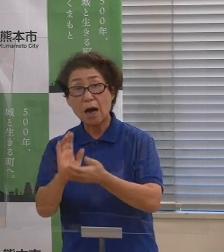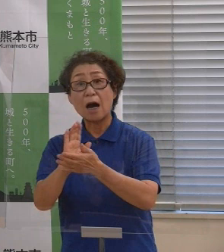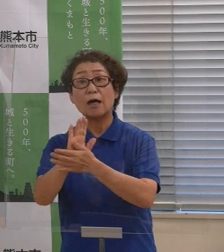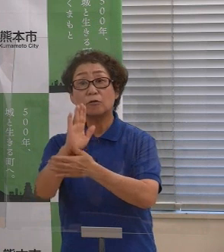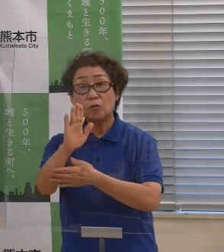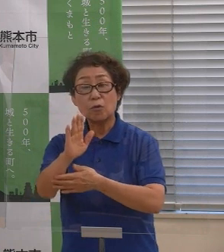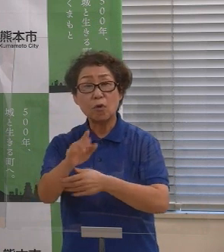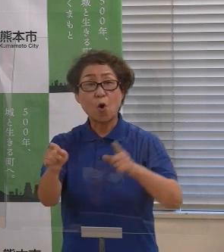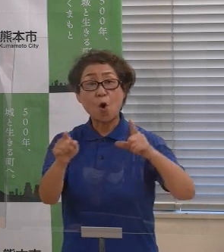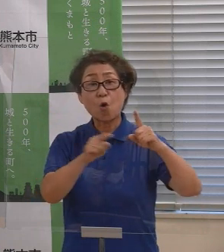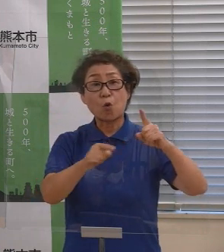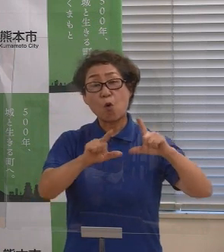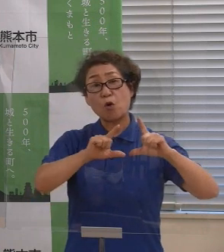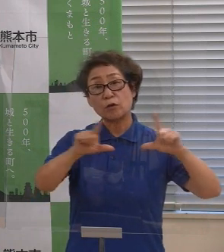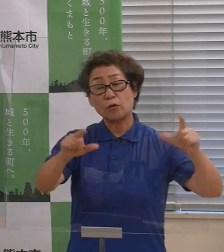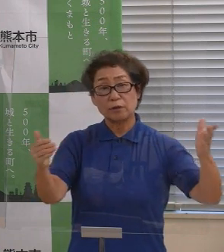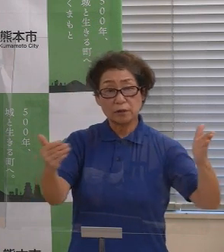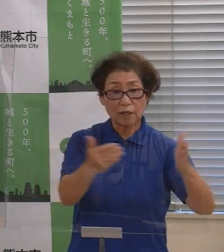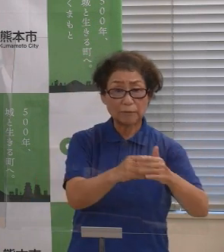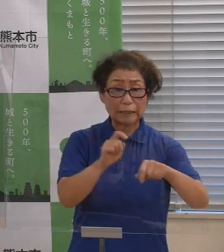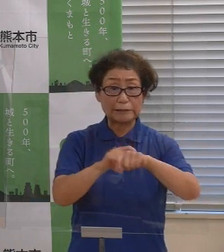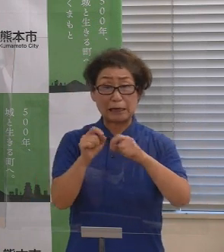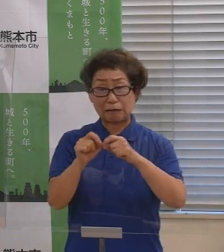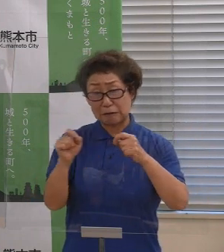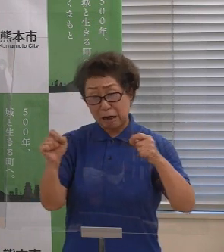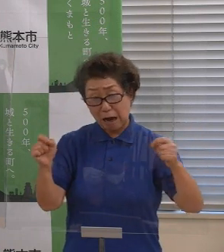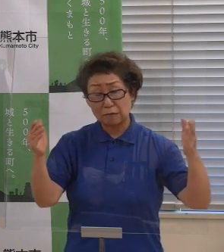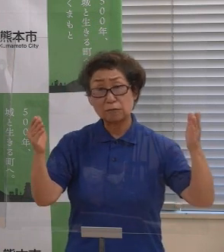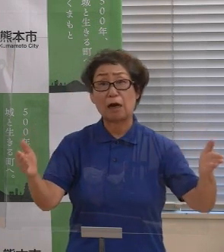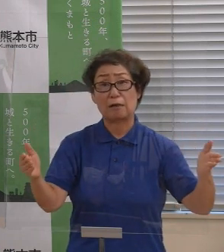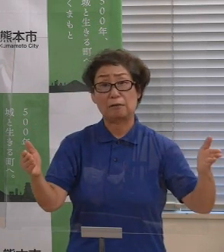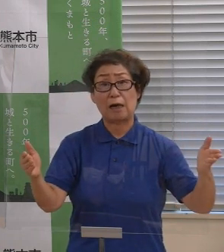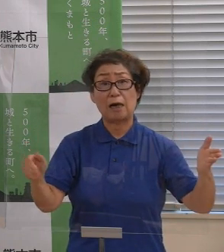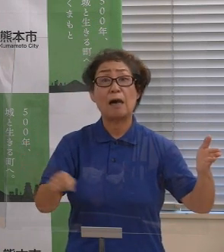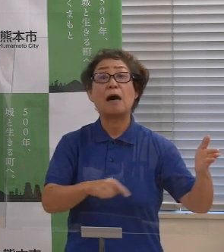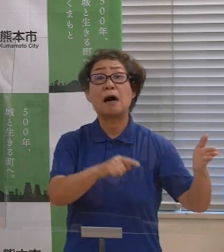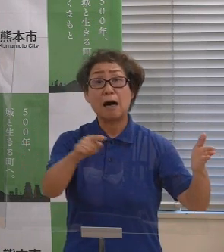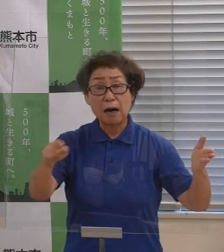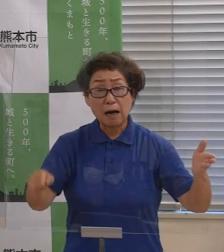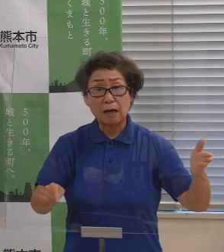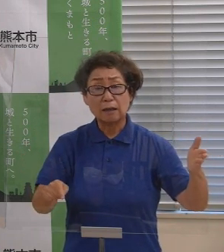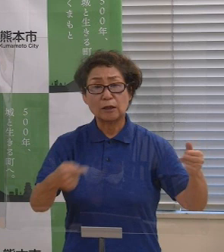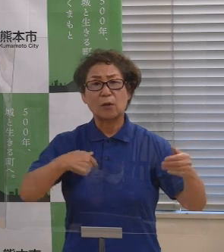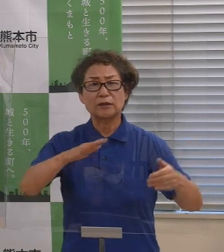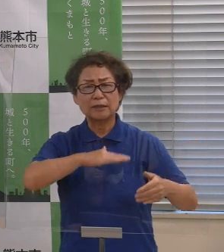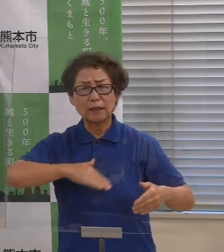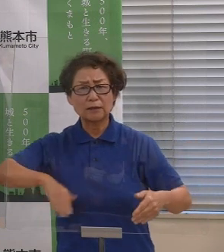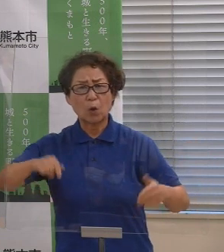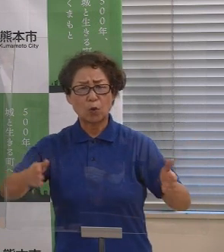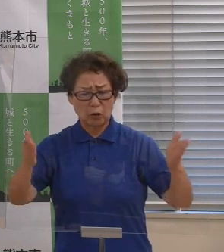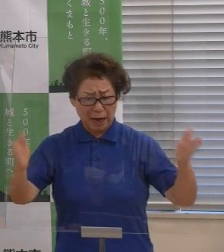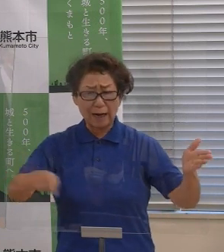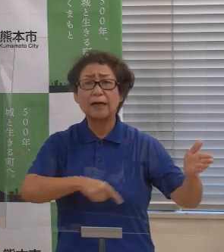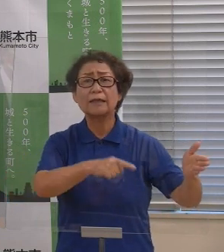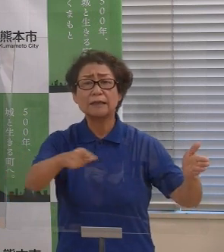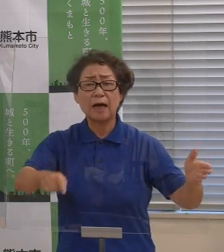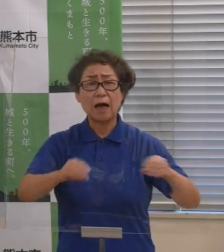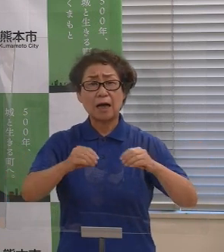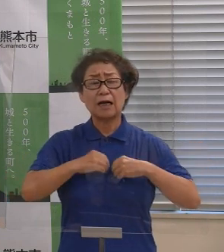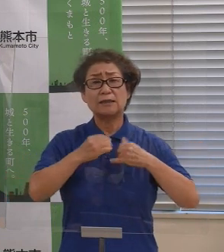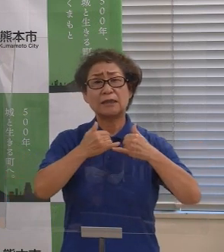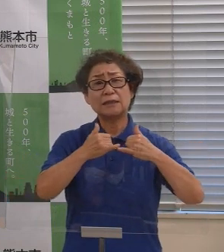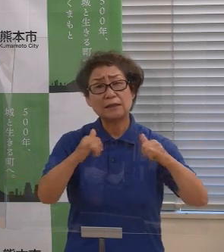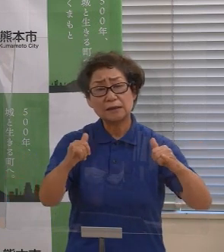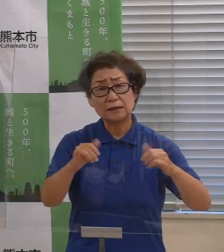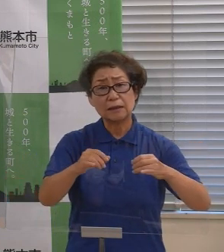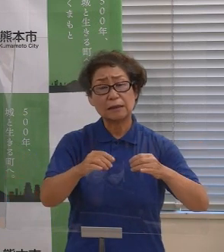ね、この公表に至るまで随分時間が経過をしてしまったということで、我々は非常にこの間ですね、感染者